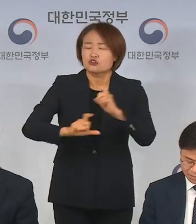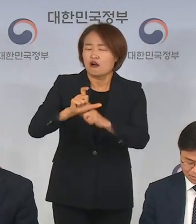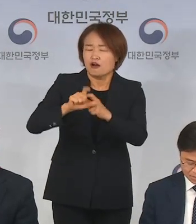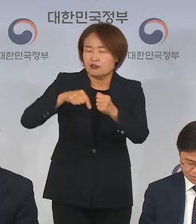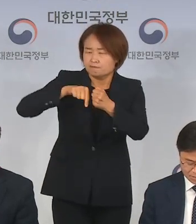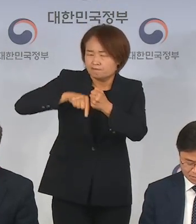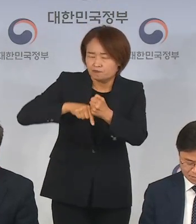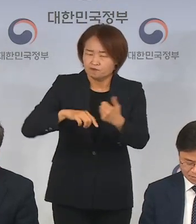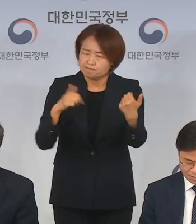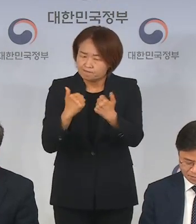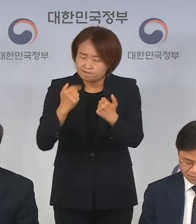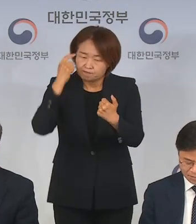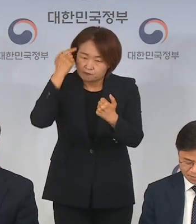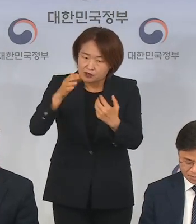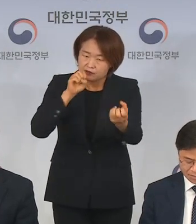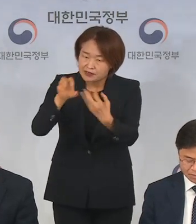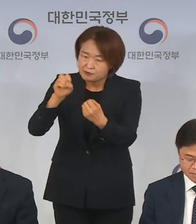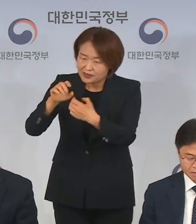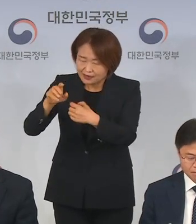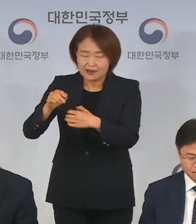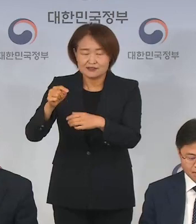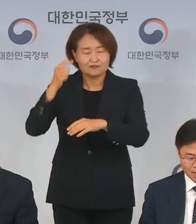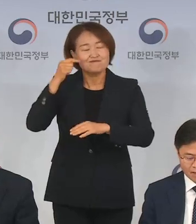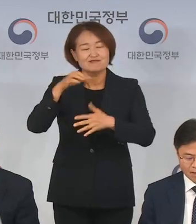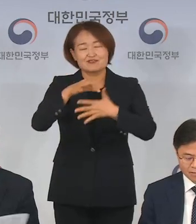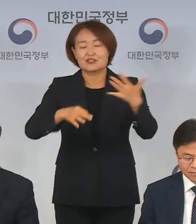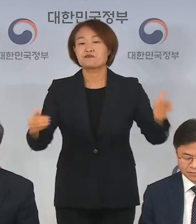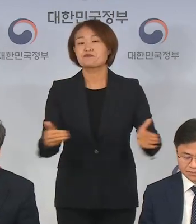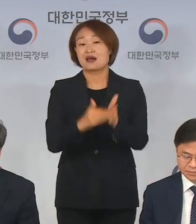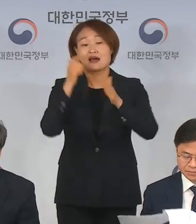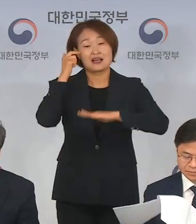기술회의와 질의응답 일정으로 마무리할 계획입니다.